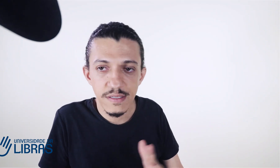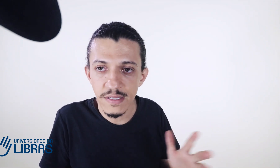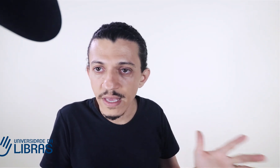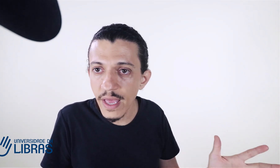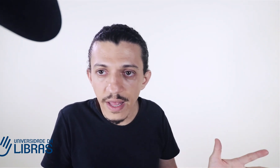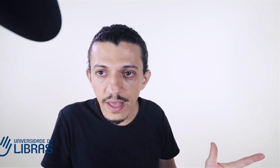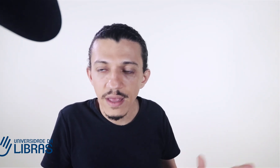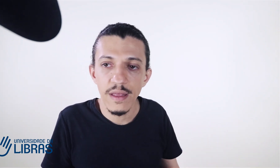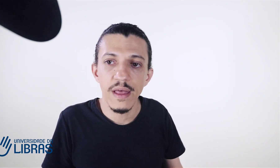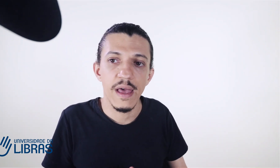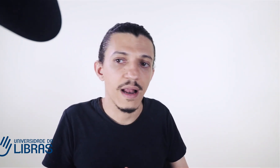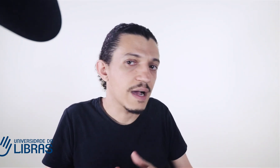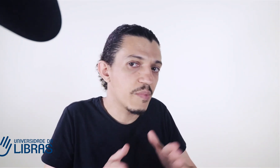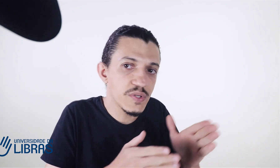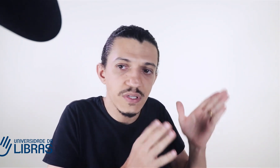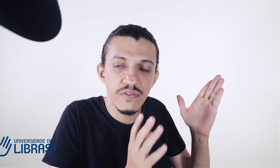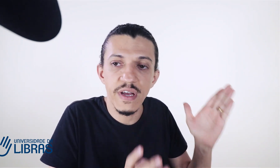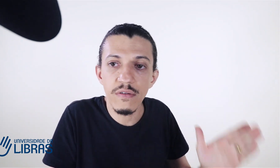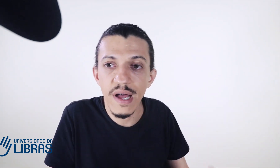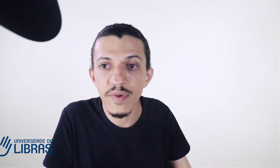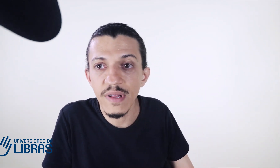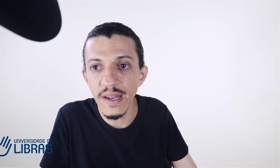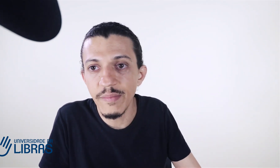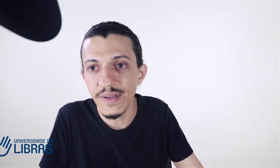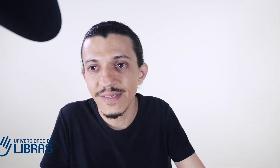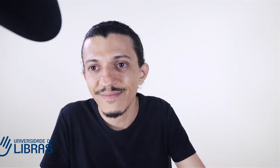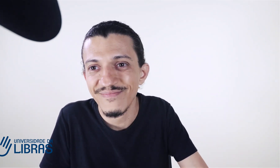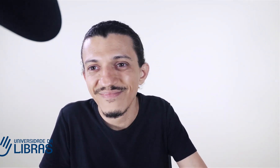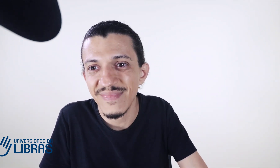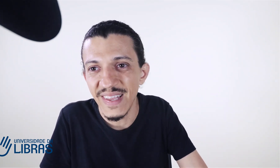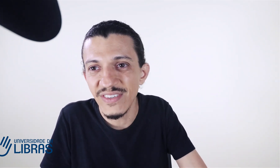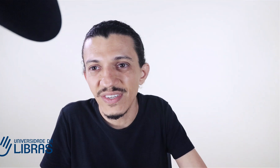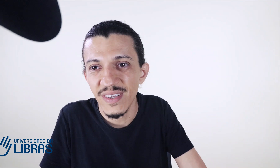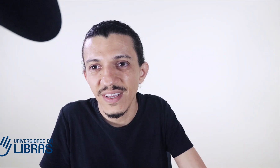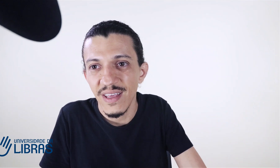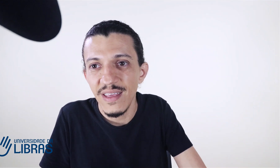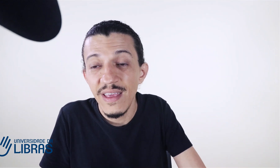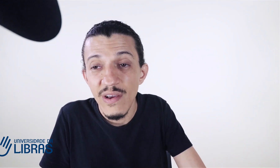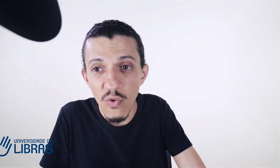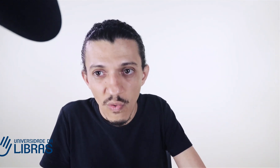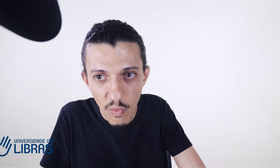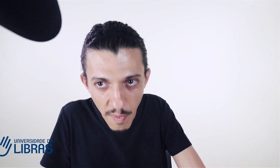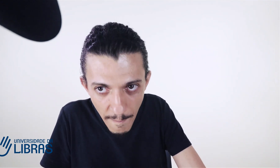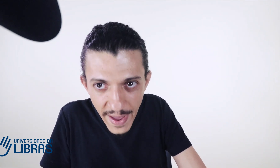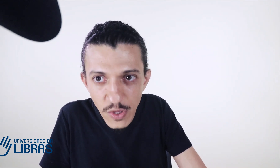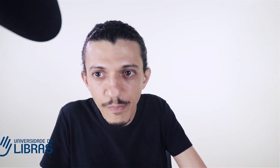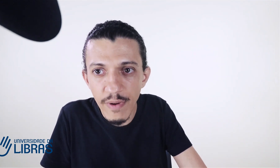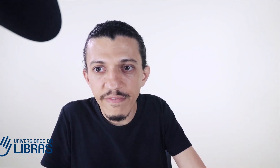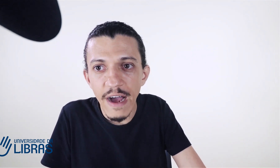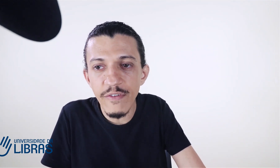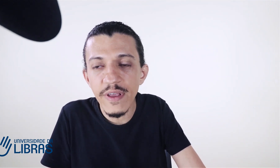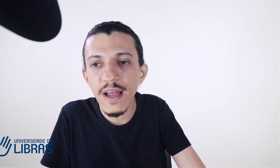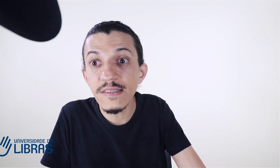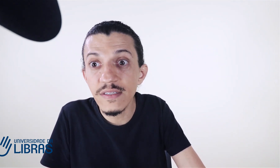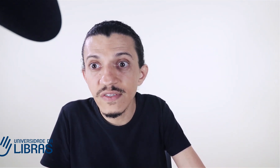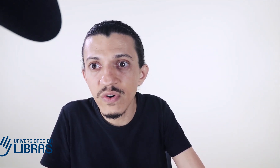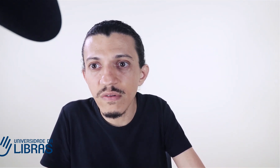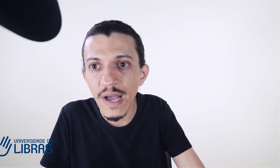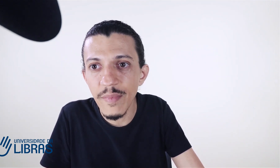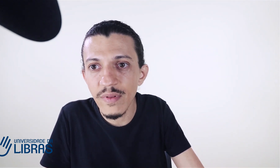sem querer, ela acabou se desviando do caminho da Libras. Entende? E o momento provável em que ela se desviou do caminho da